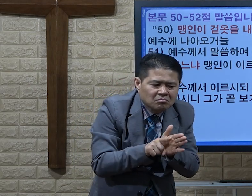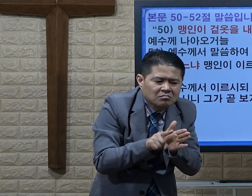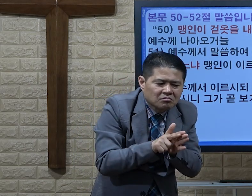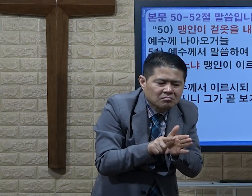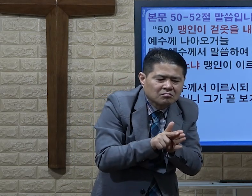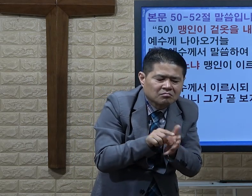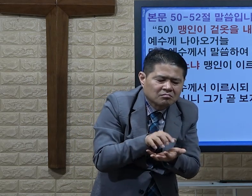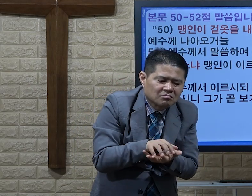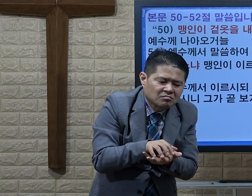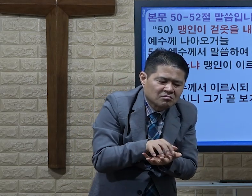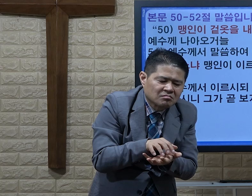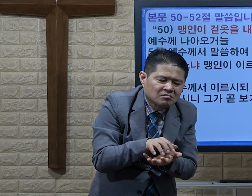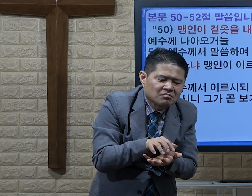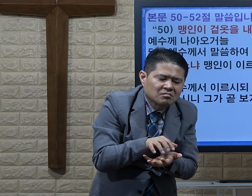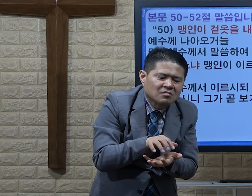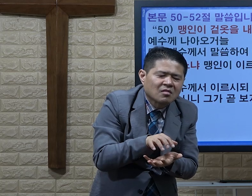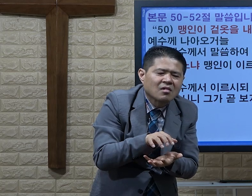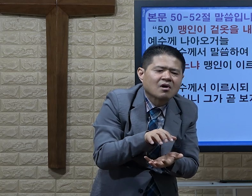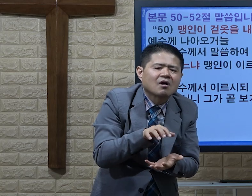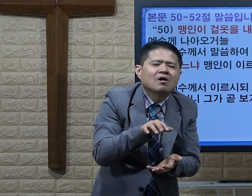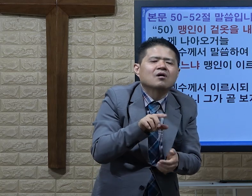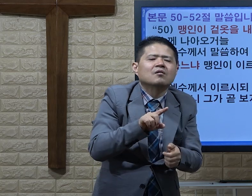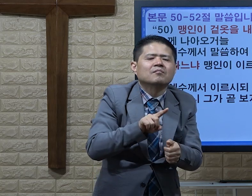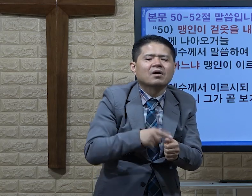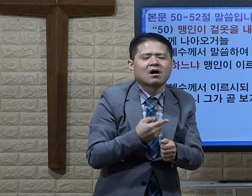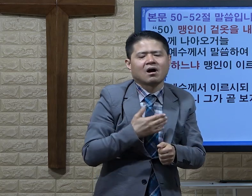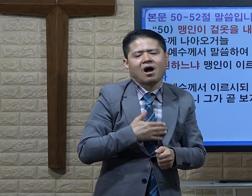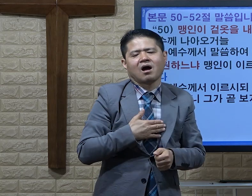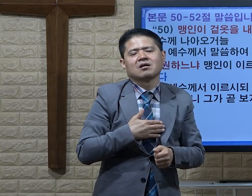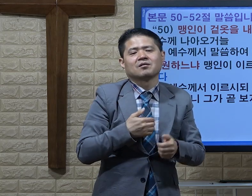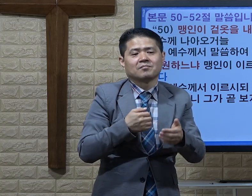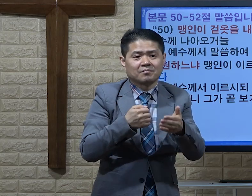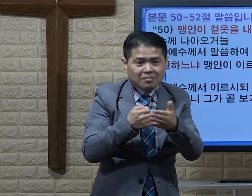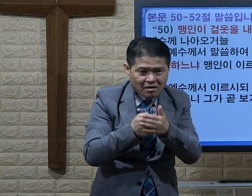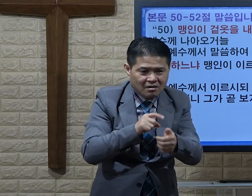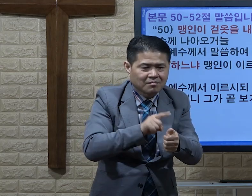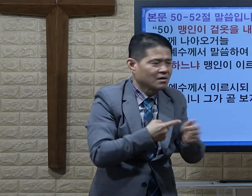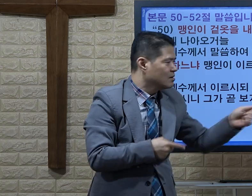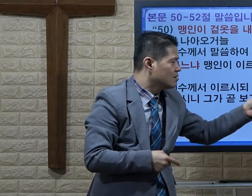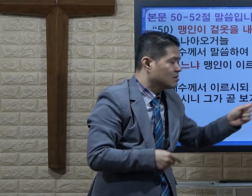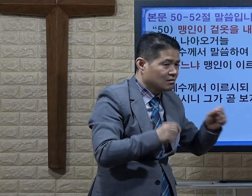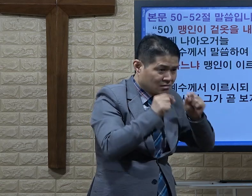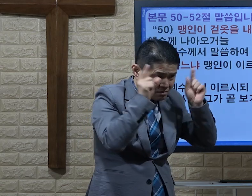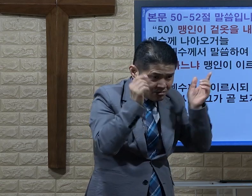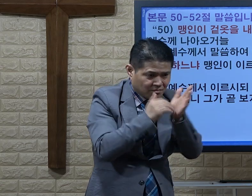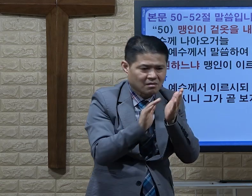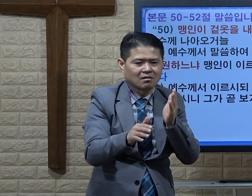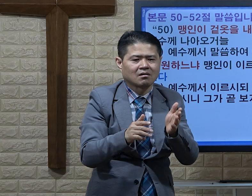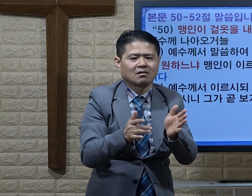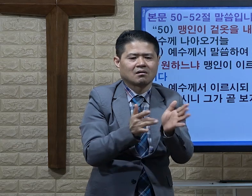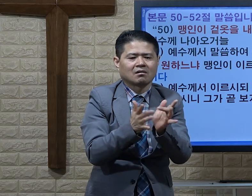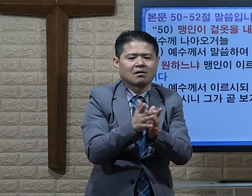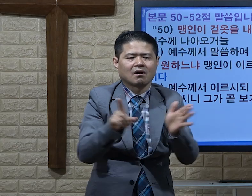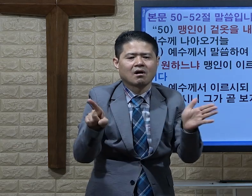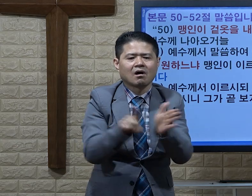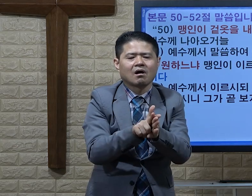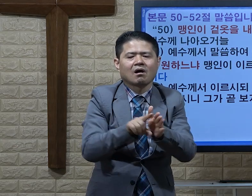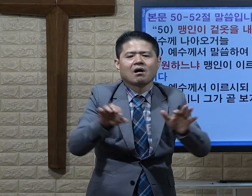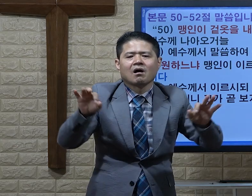그런 믿음의 신앙들이 점점 커져서 자연스럽게 알게 되었고 그 결과 눈도 뜨고